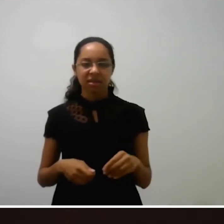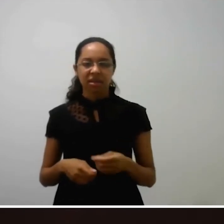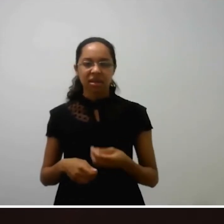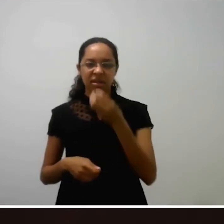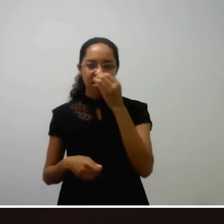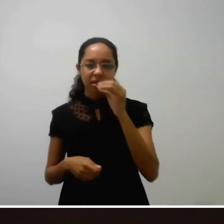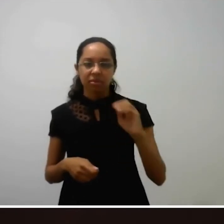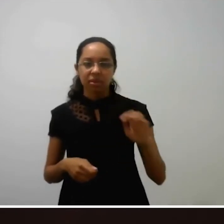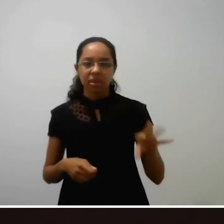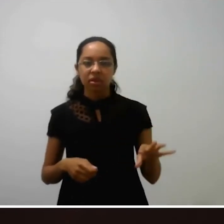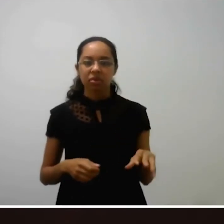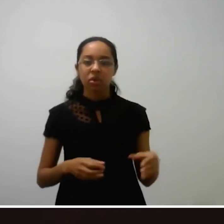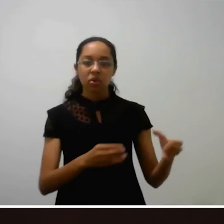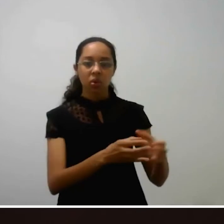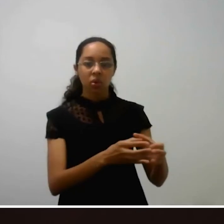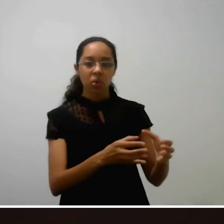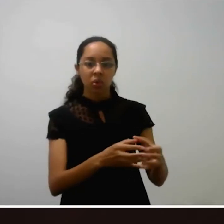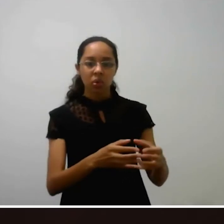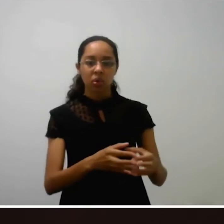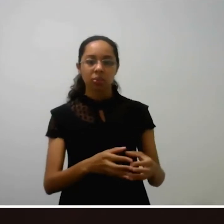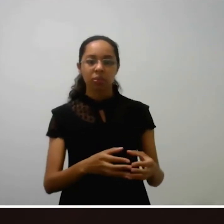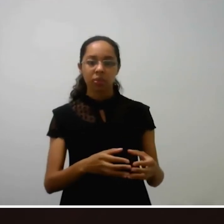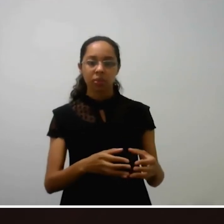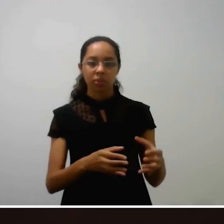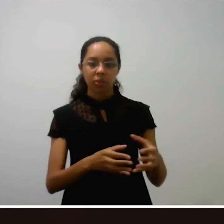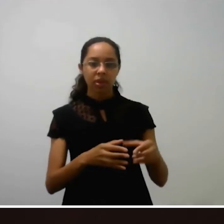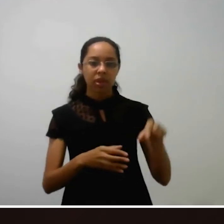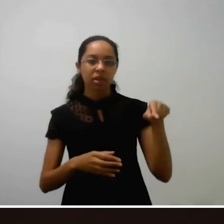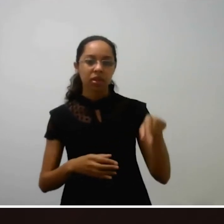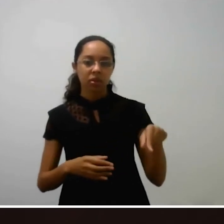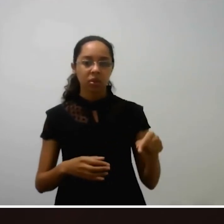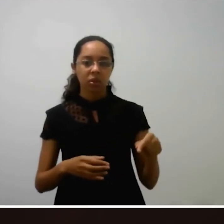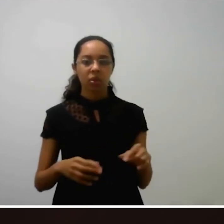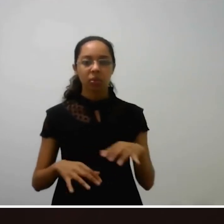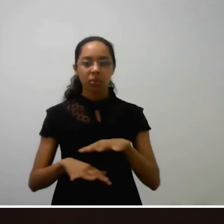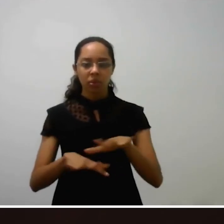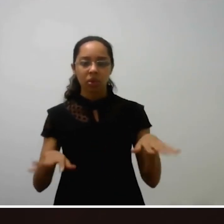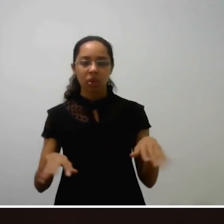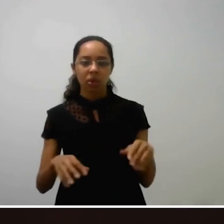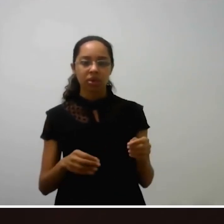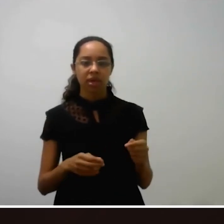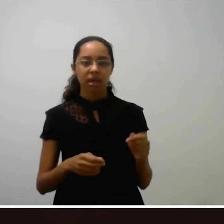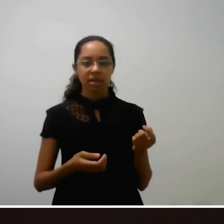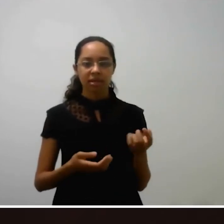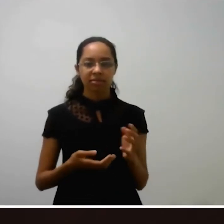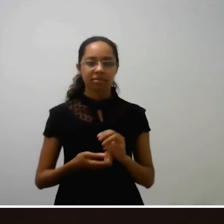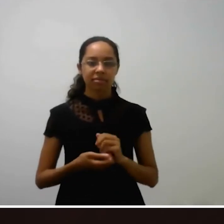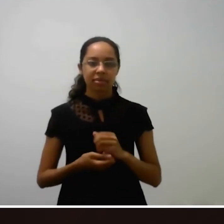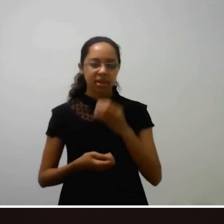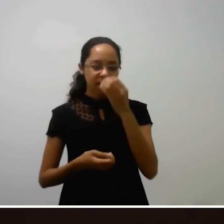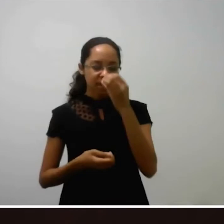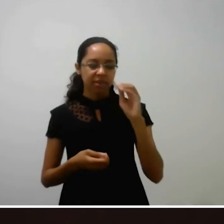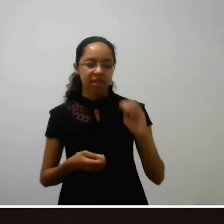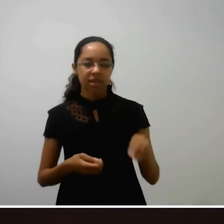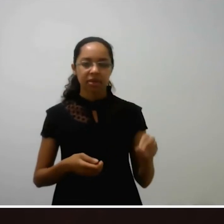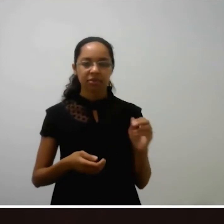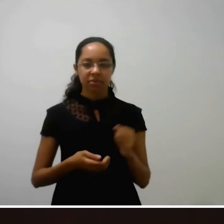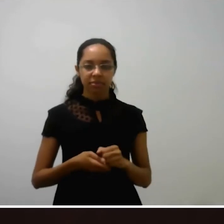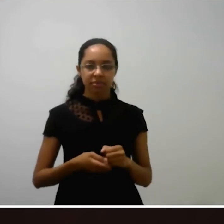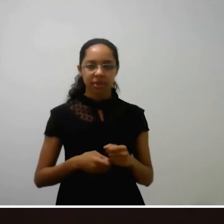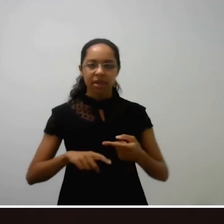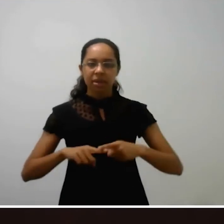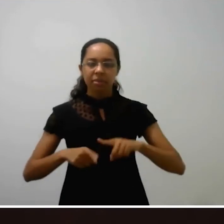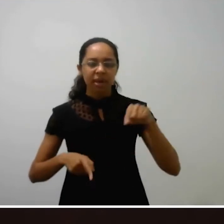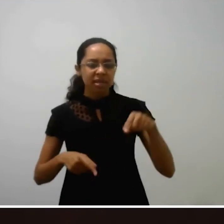essa resistência à sua arrogante supremacia universal? Qual foi o crime deles? E